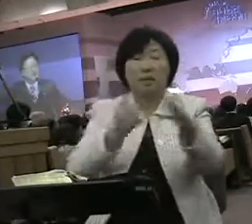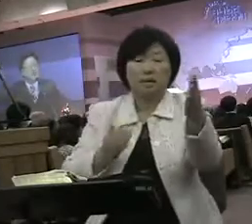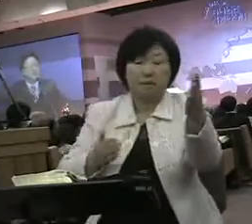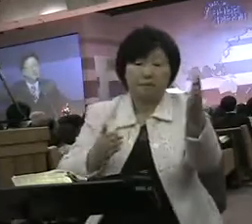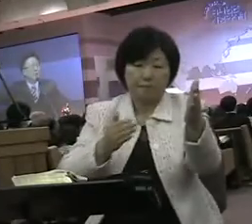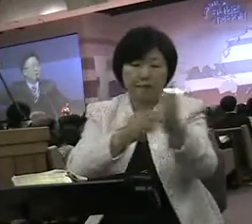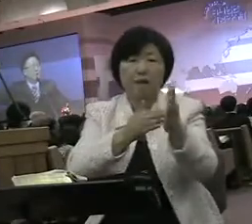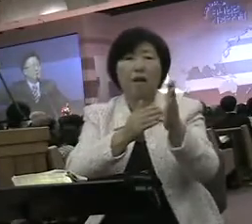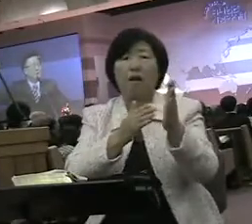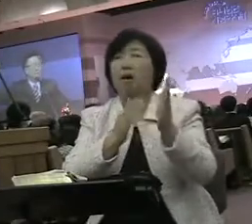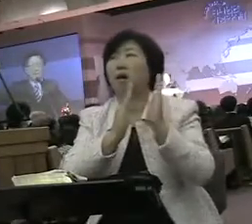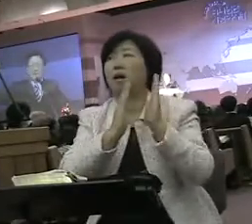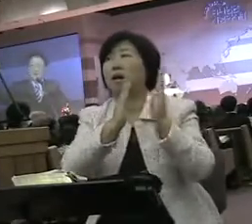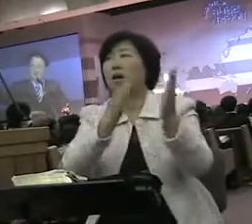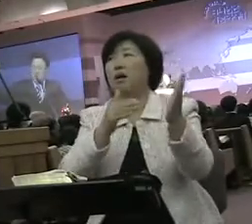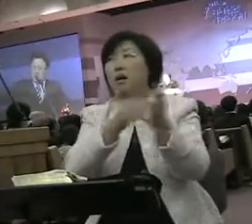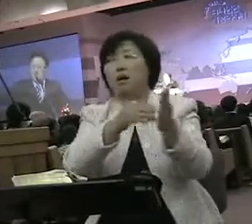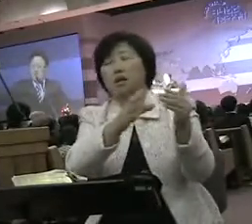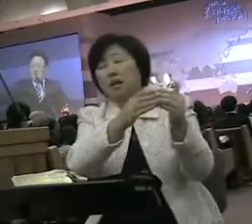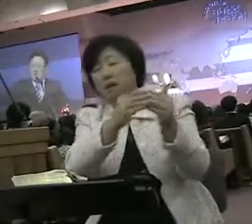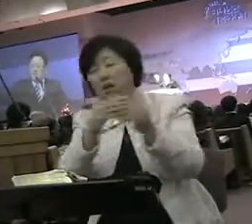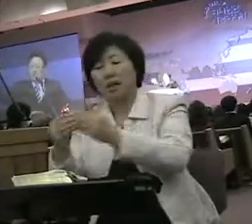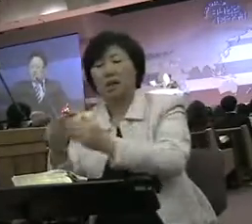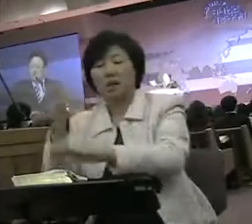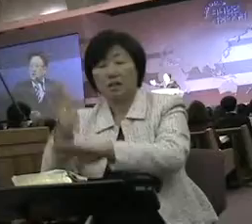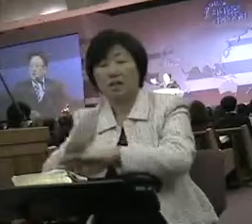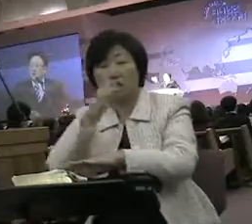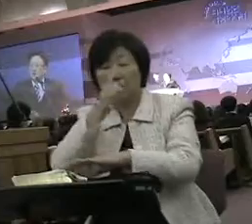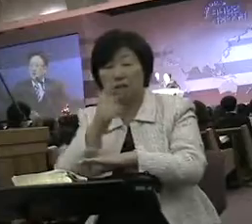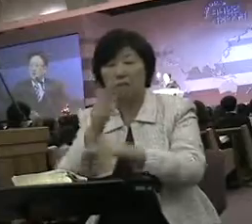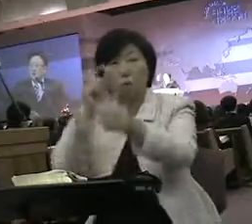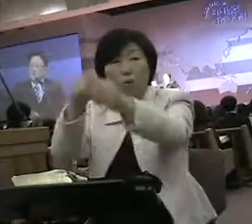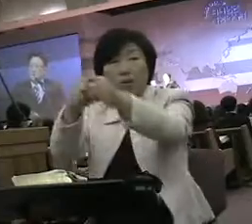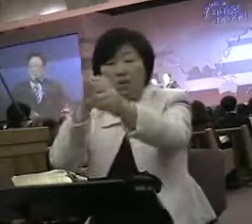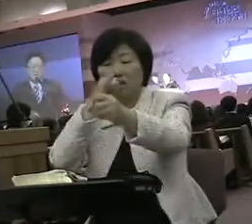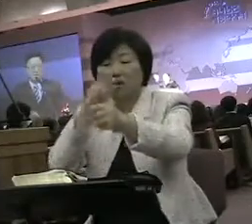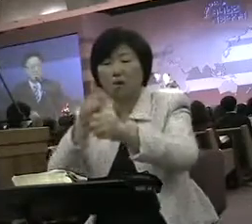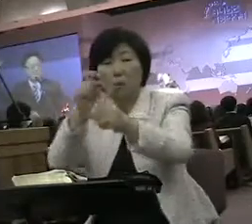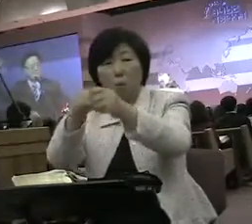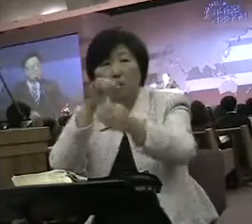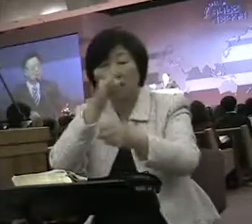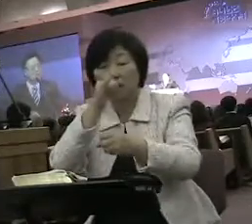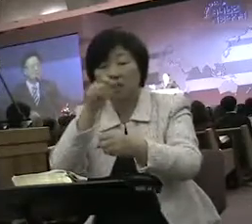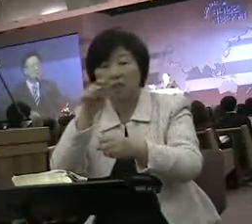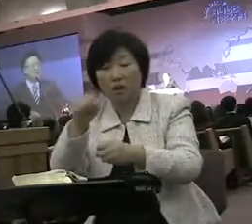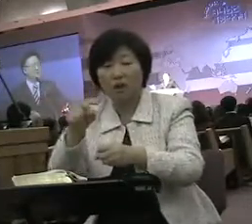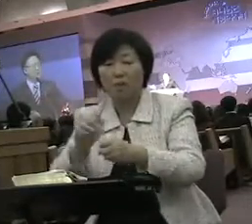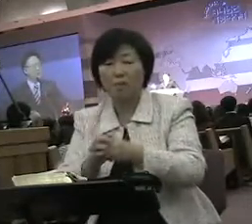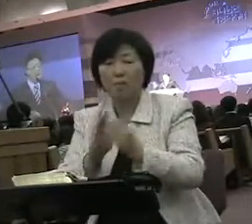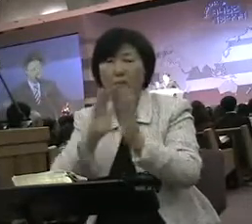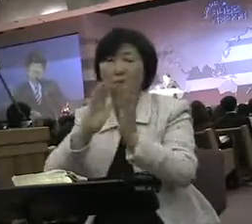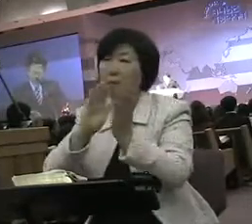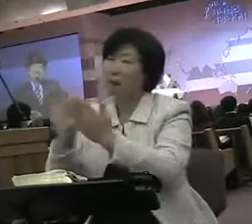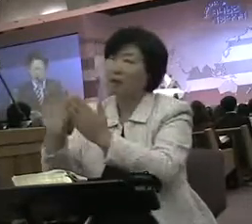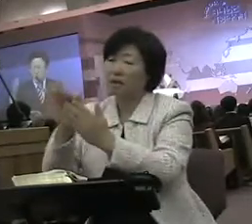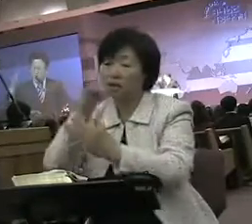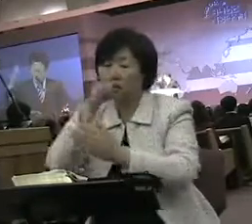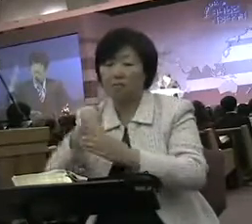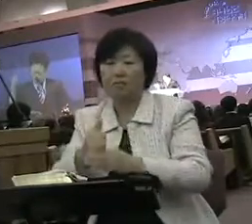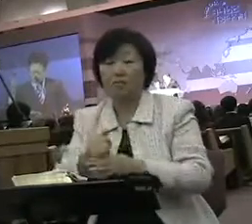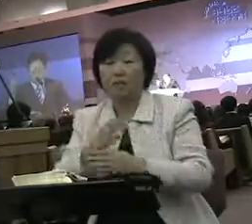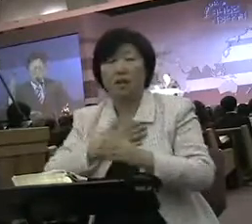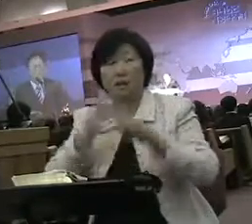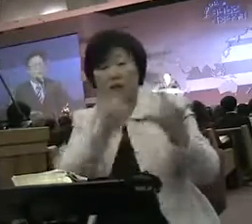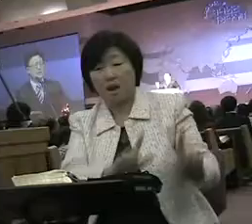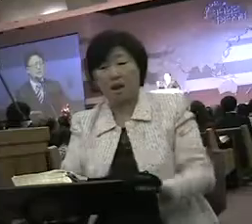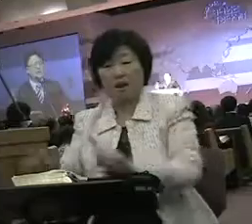역사를 끌고 가고 계시다는 겁니다. 끝이 있다는 것은 목적이 있다는 것이고, 목적이 있다는 것은 방향이 있다는 것이에요. 내 삶을